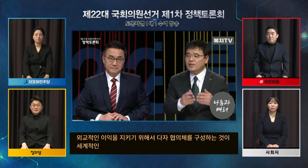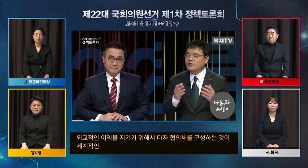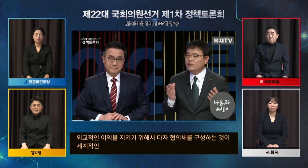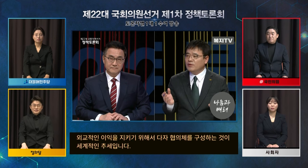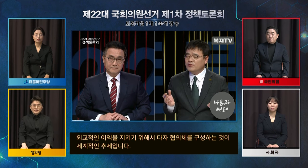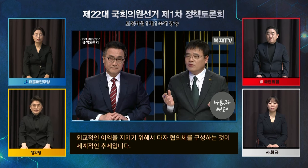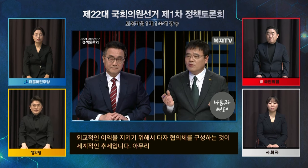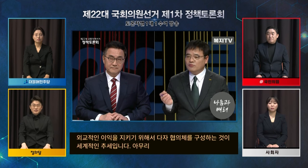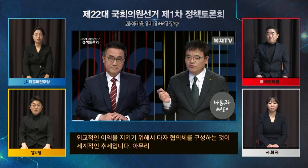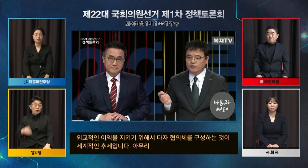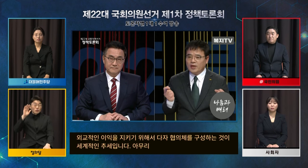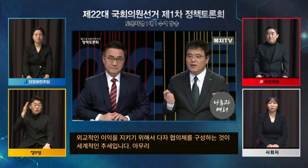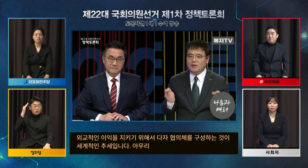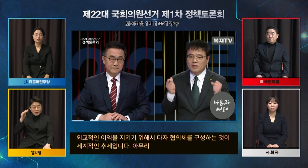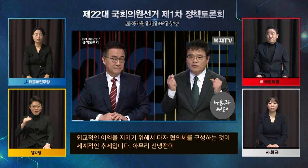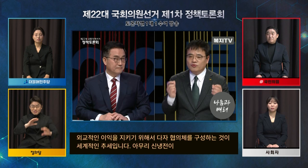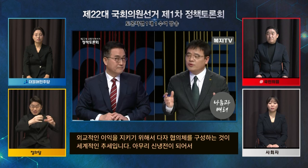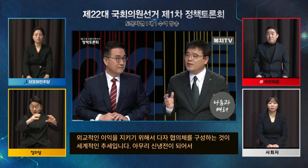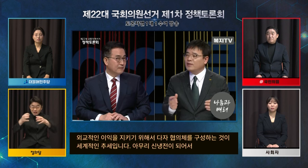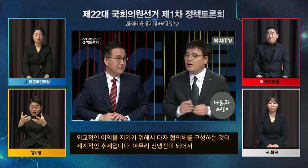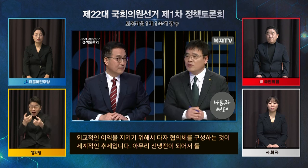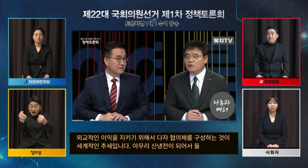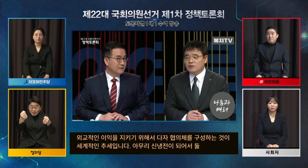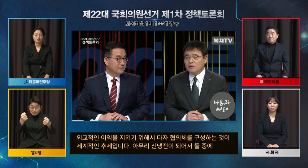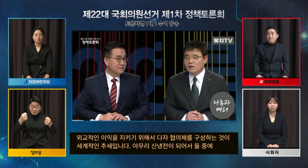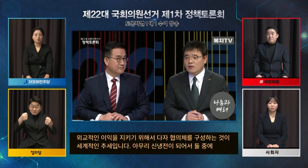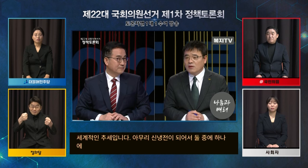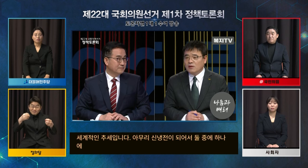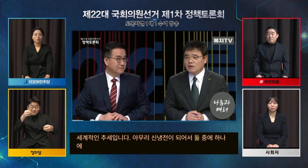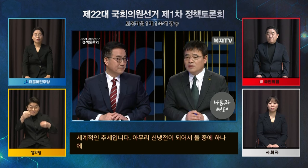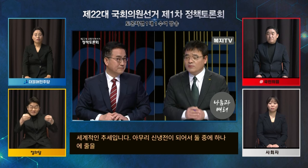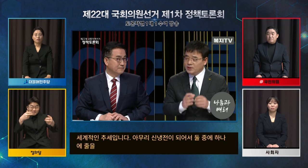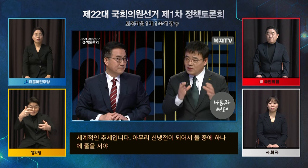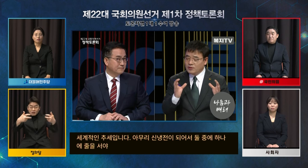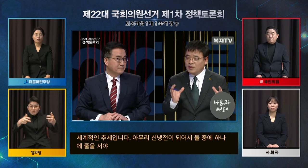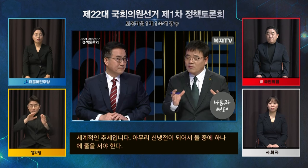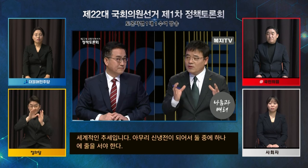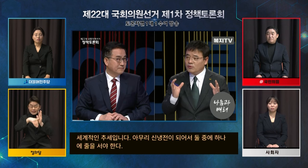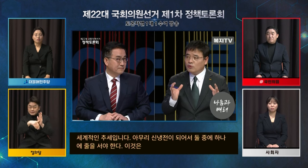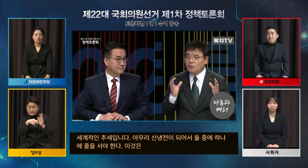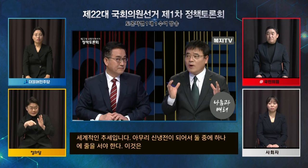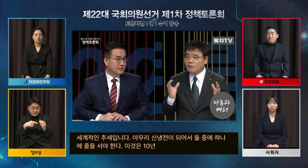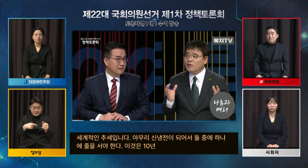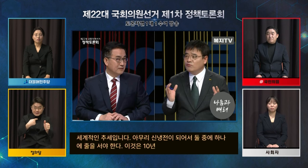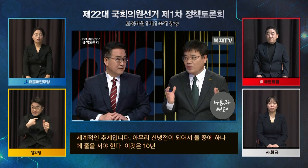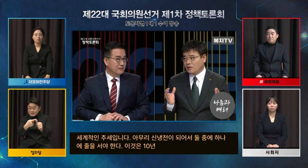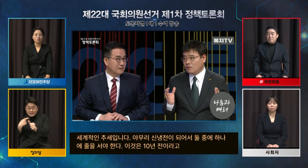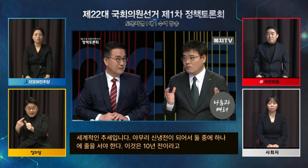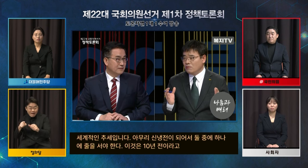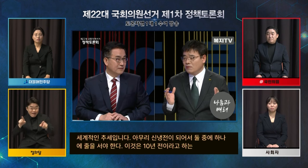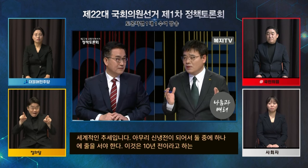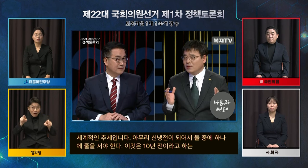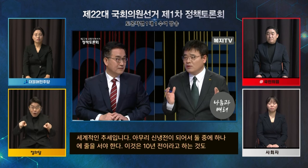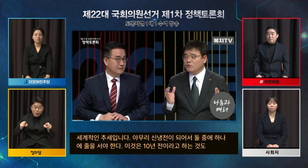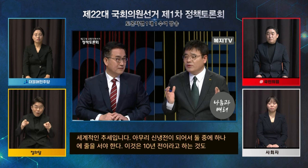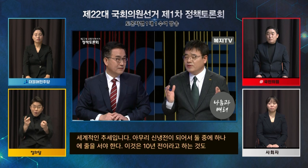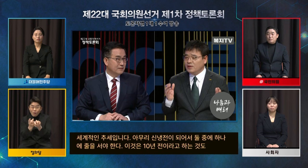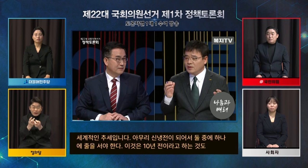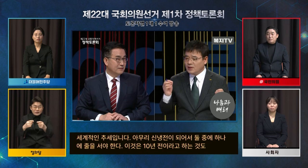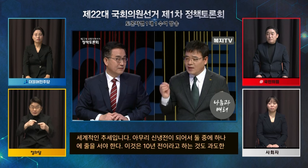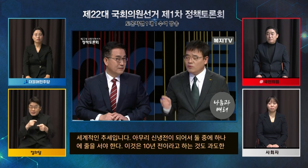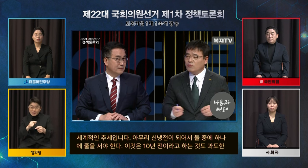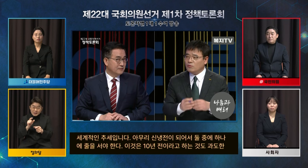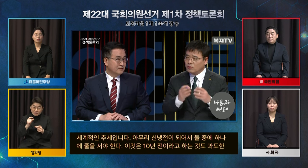아무리 신냉전이 돼서 둘 중에 하나의 줄을 서야 된다. 이거는 지금 신냉전이라고 하는 것도 너무 과도한 구상이고 그런